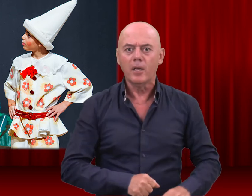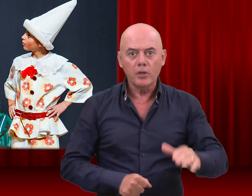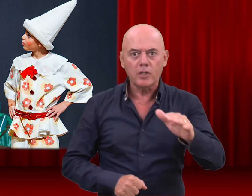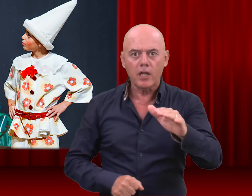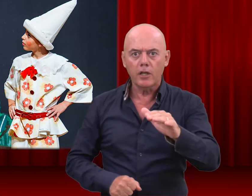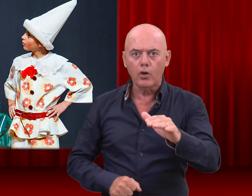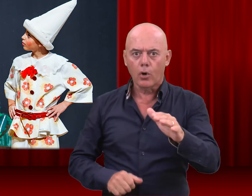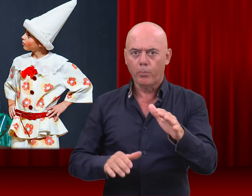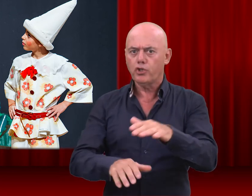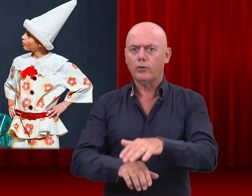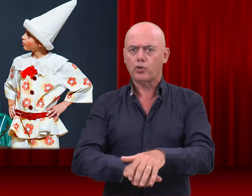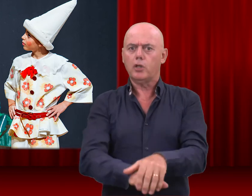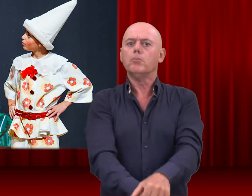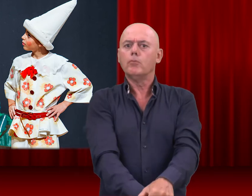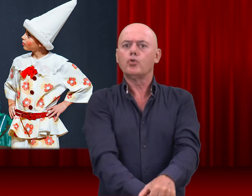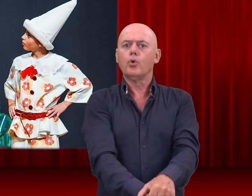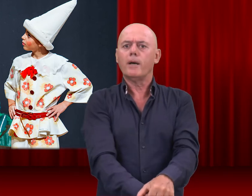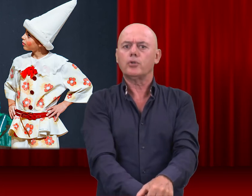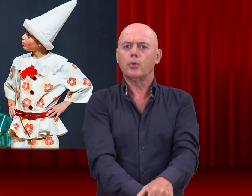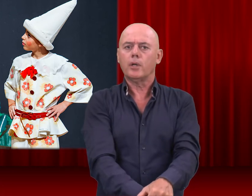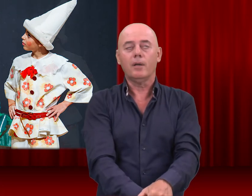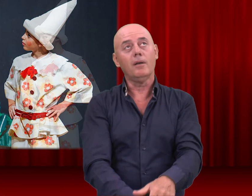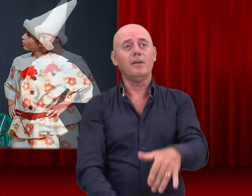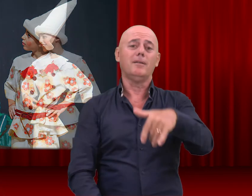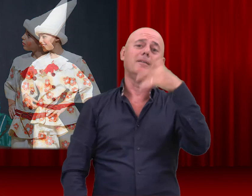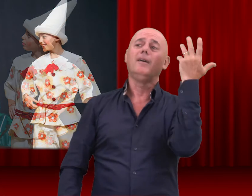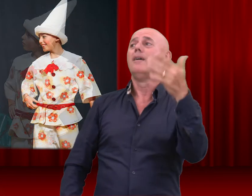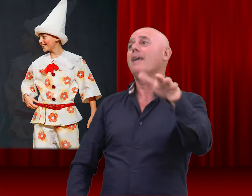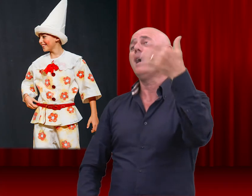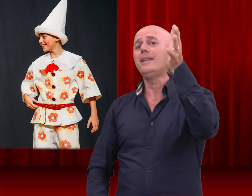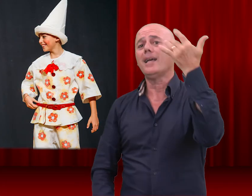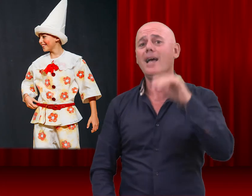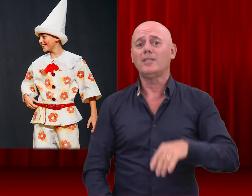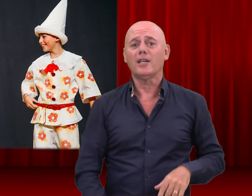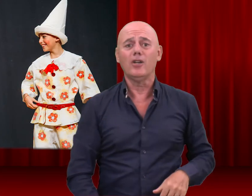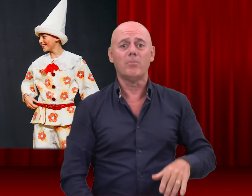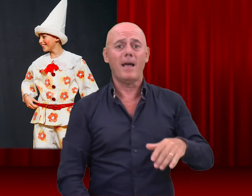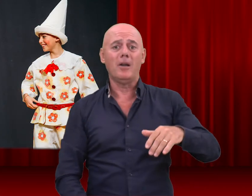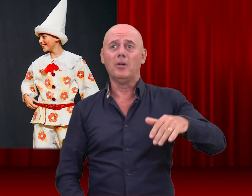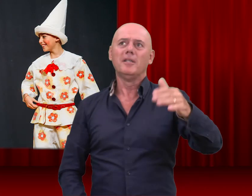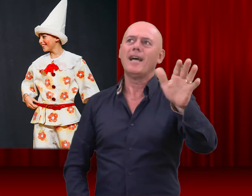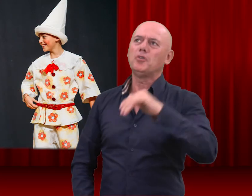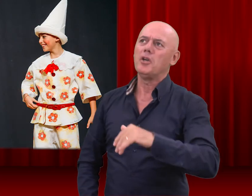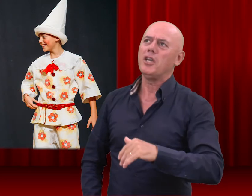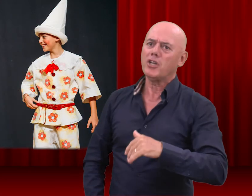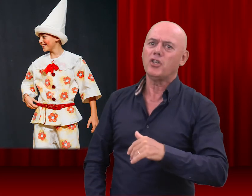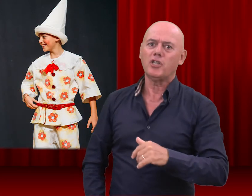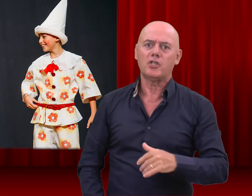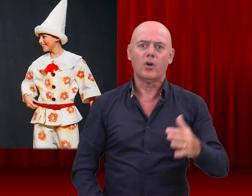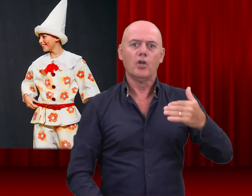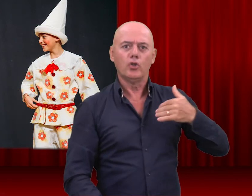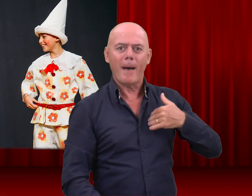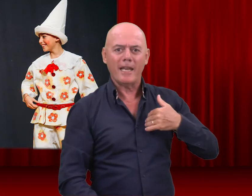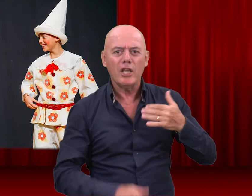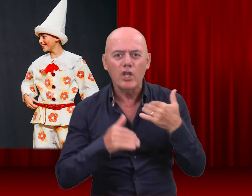amaramente, disse il grillo poggiandosi sul bastone. Oh, canta grillo bello, tanto è già